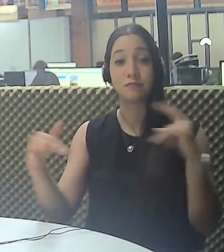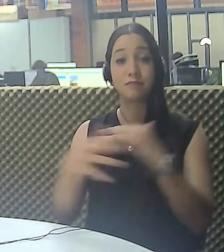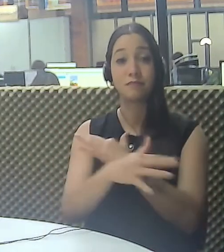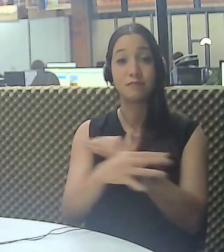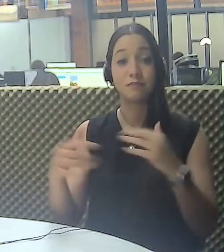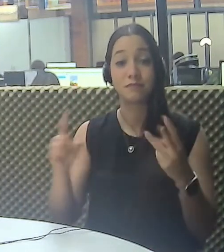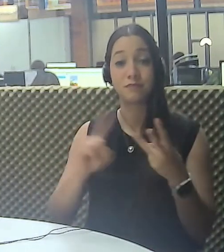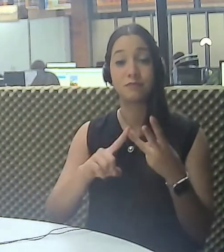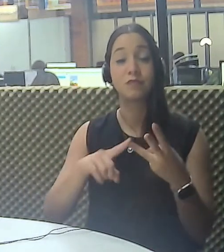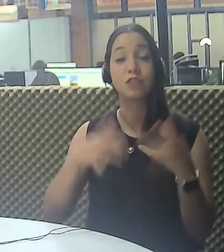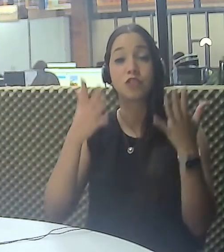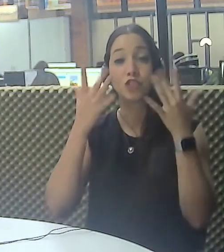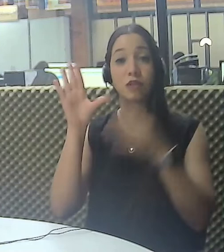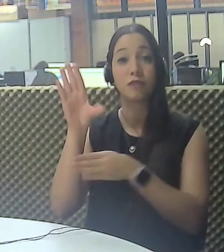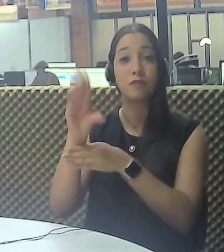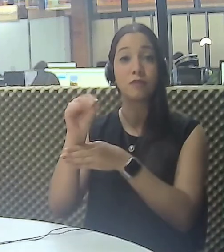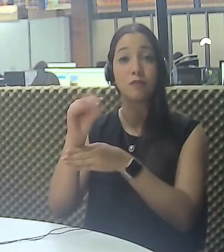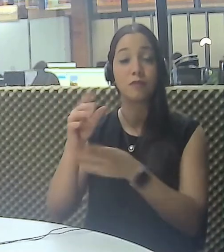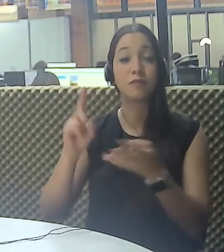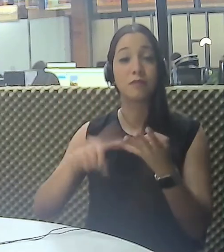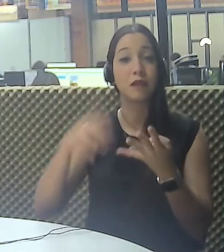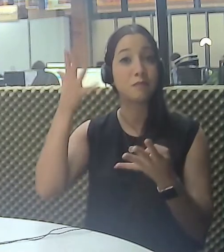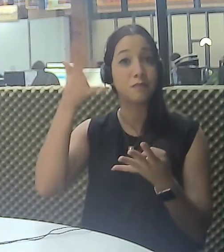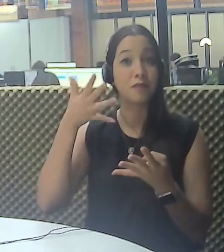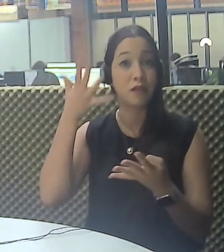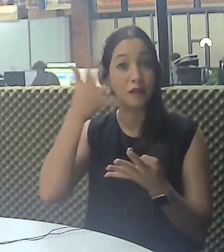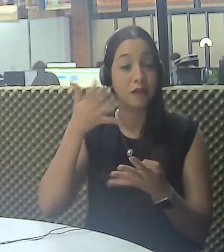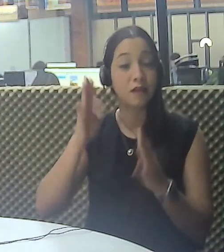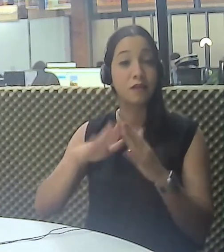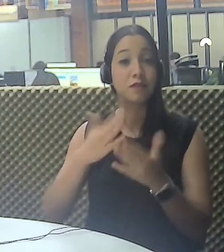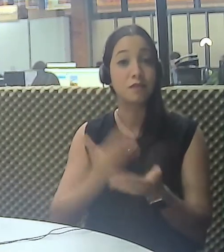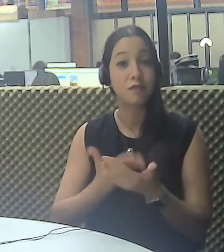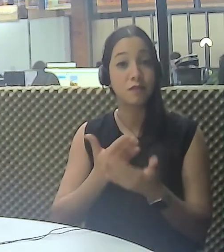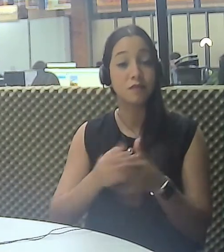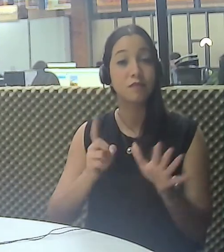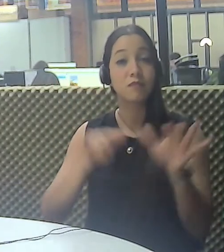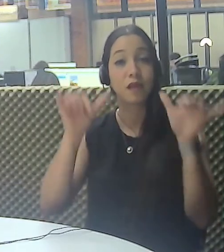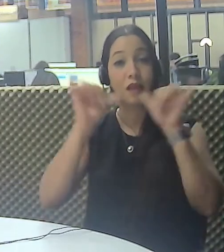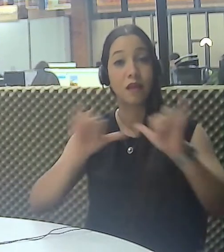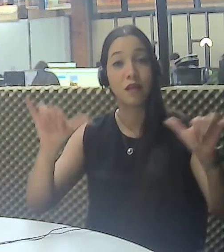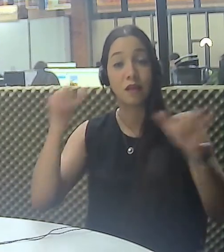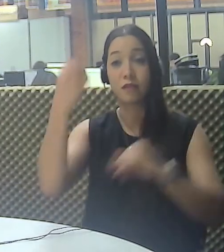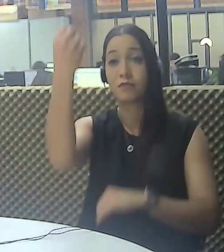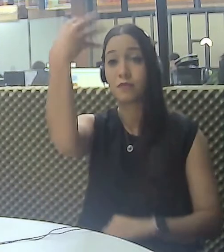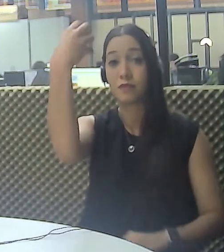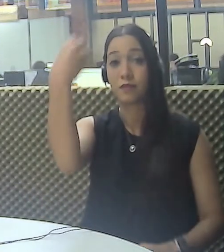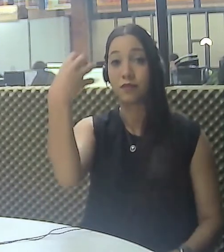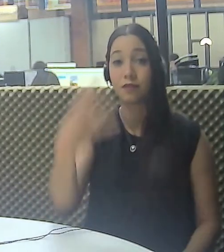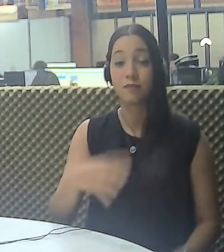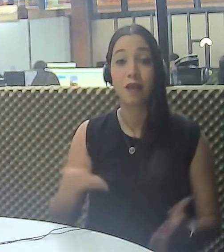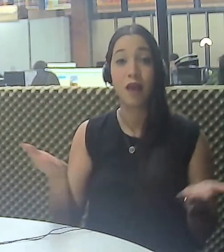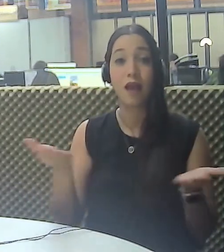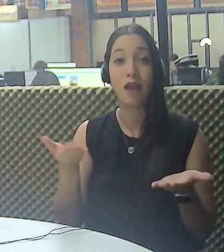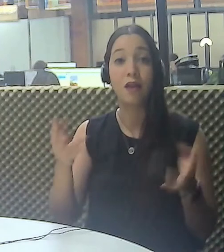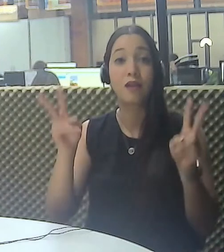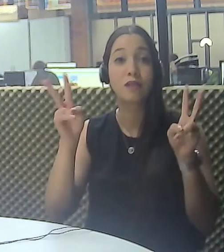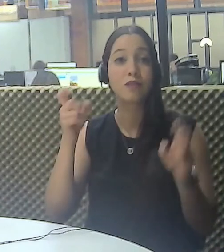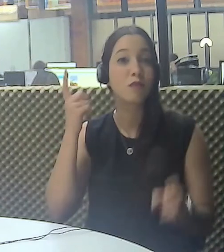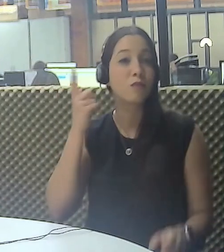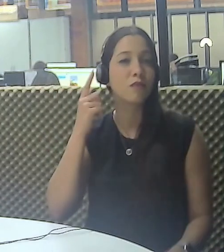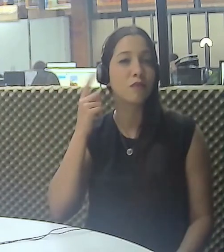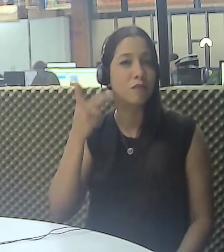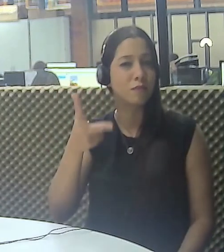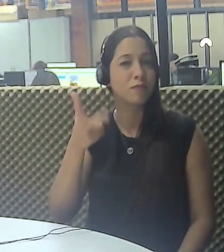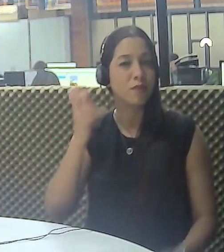Transitolândia, teatro de fantoches, palestras educativas em escolas e campanhas em semáforos. Vamos ouvir sobre essa questão